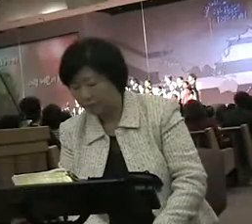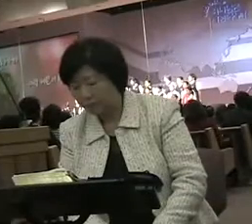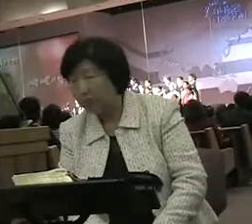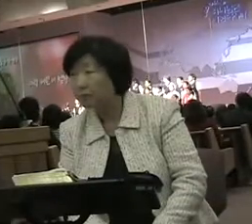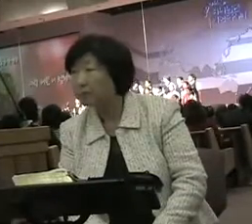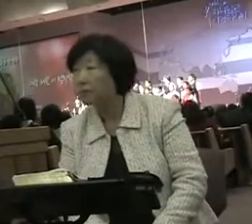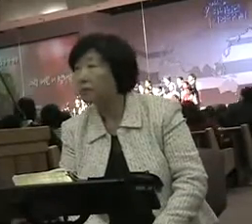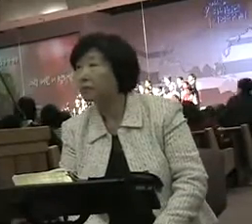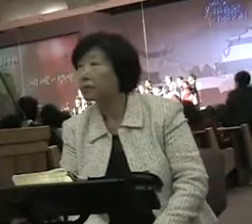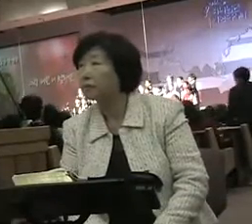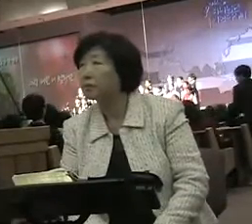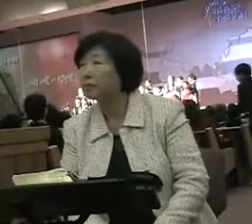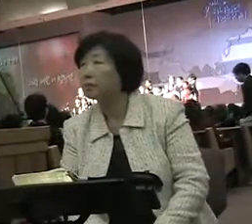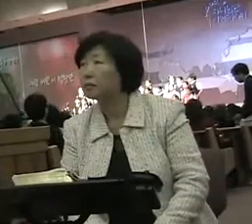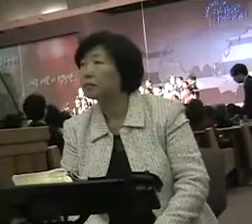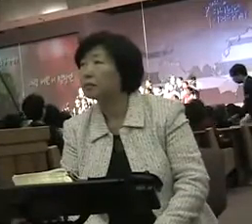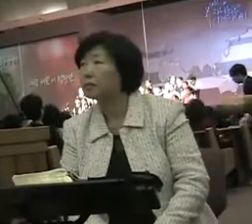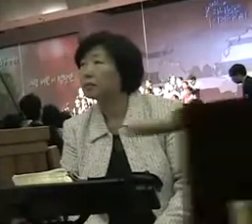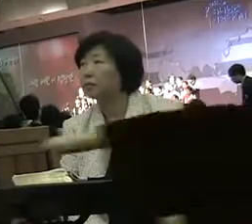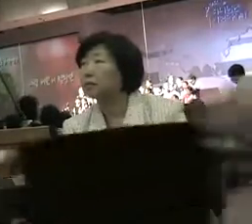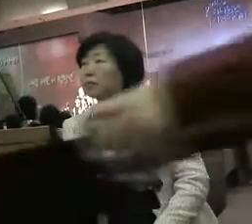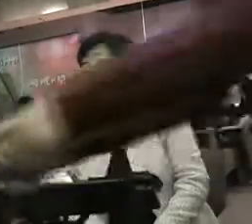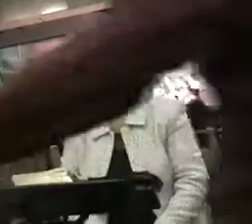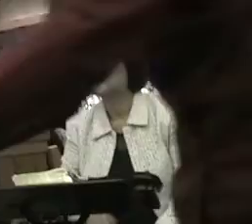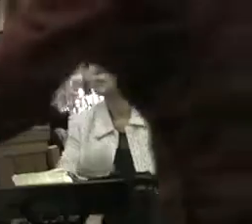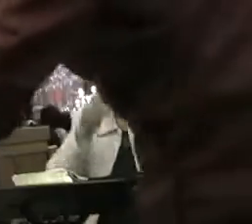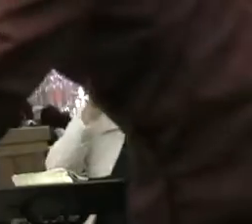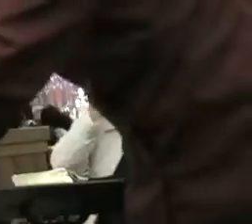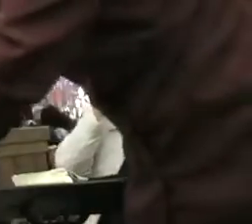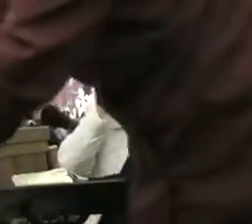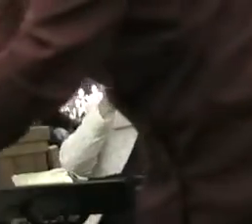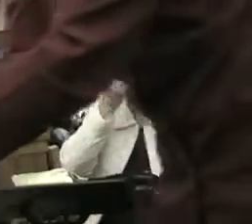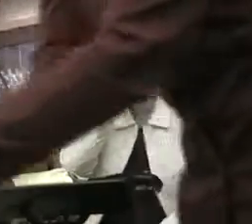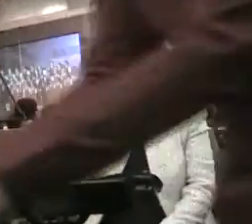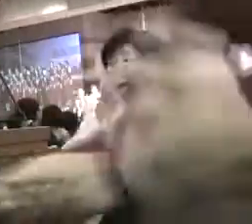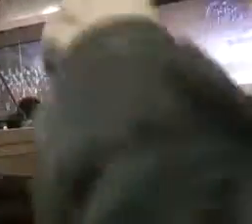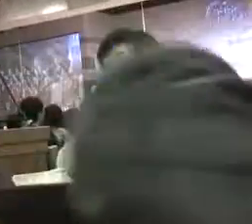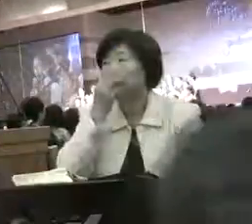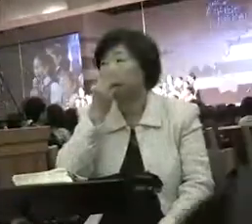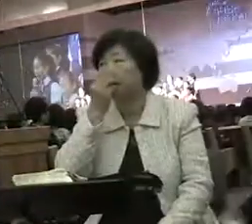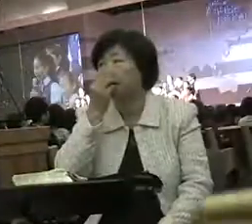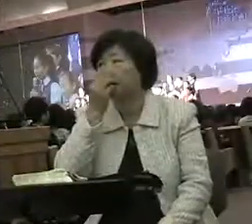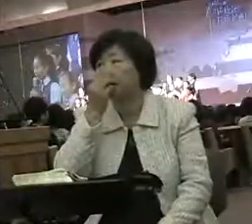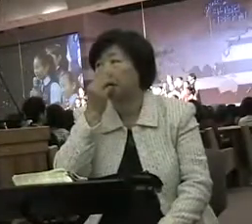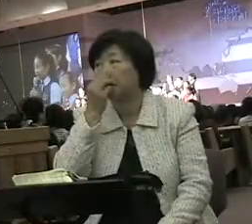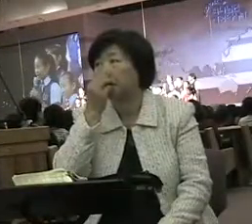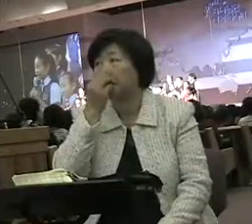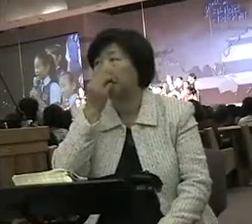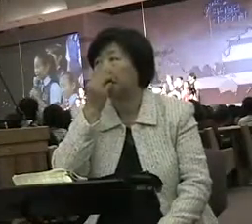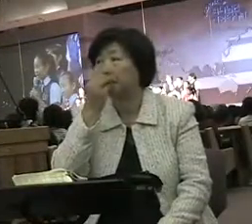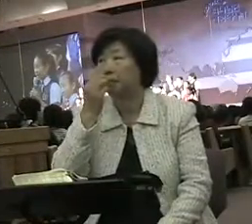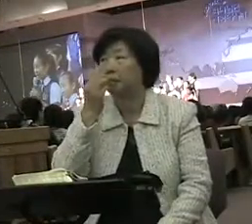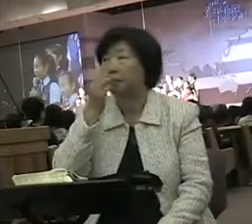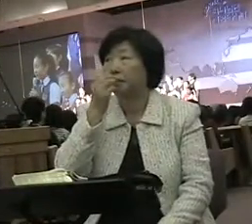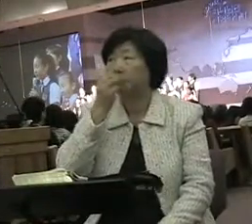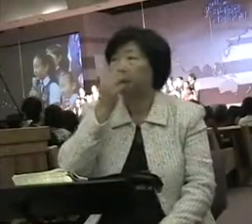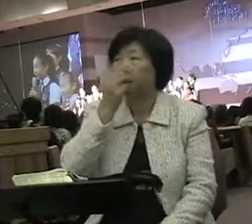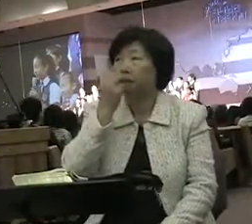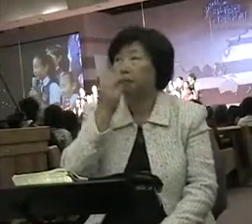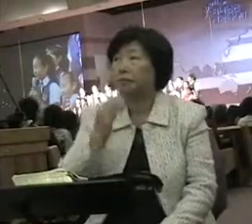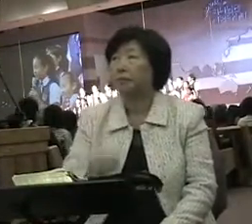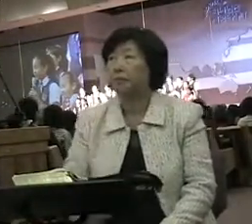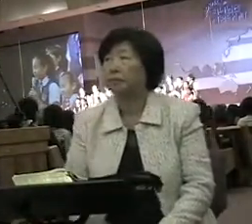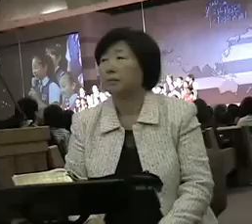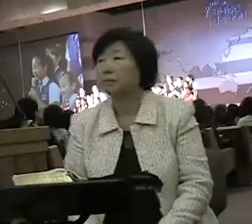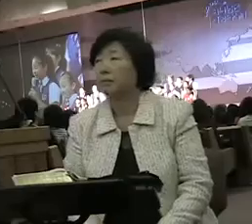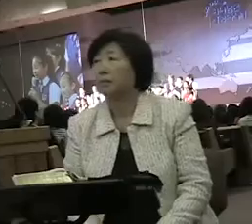Lord will give you a sign. A young woman will have a son, and will call him Emmanuel. God said, I will shake heaven and